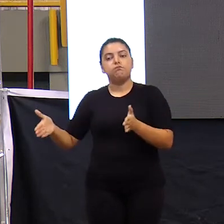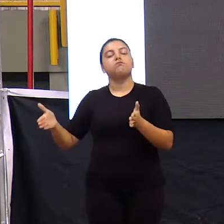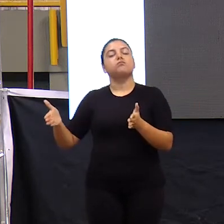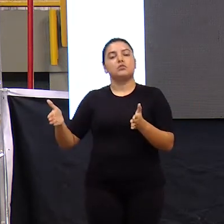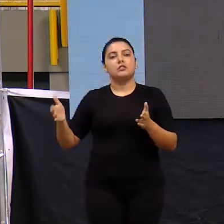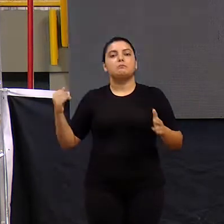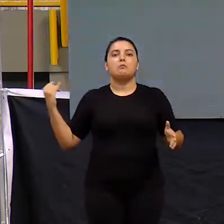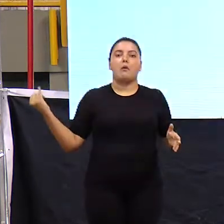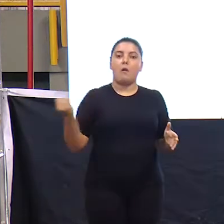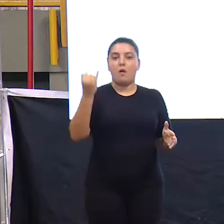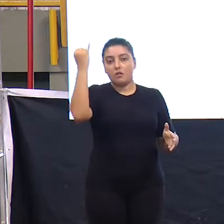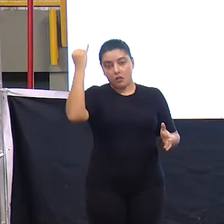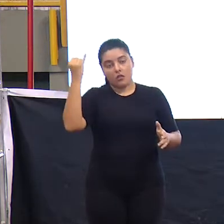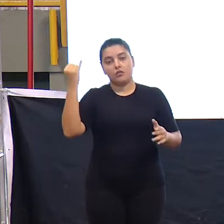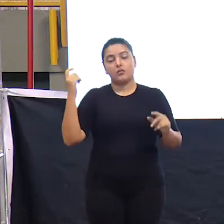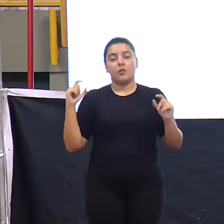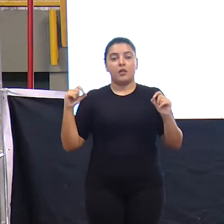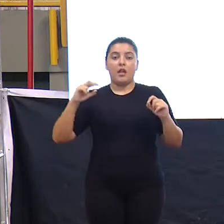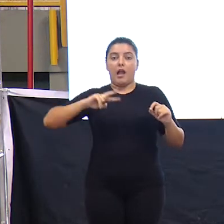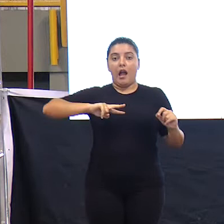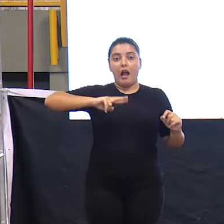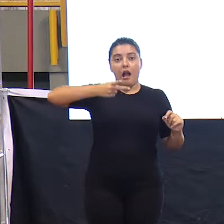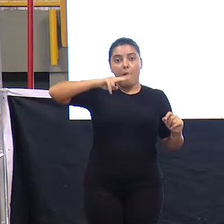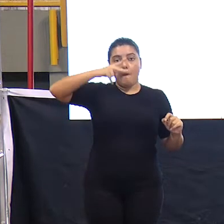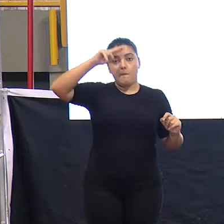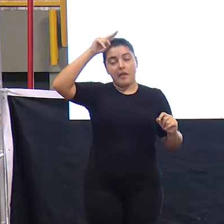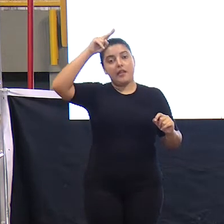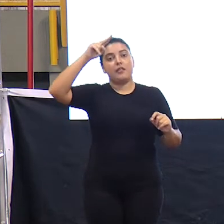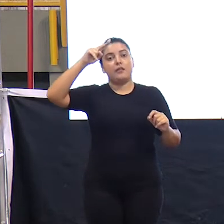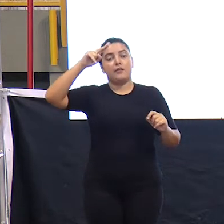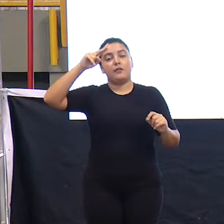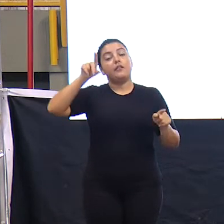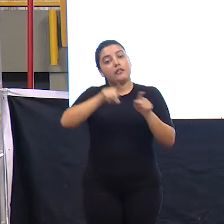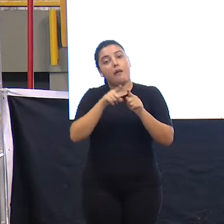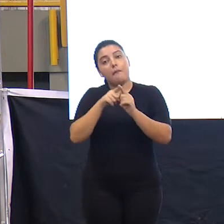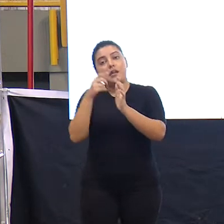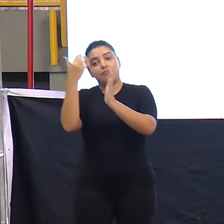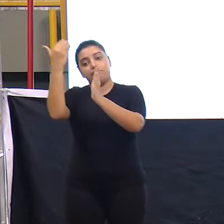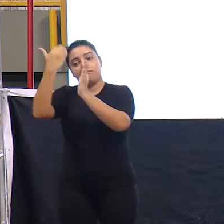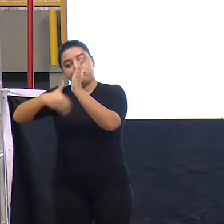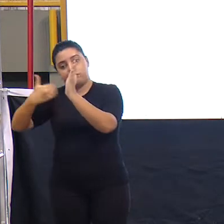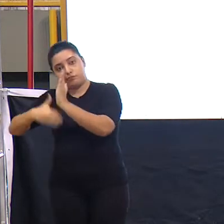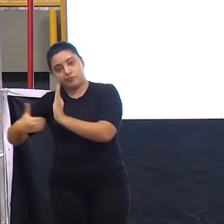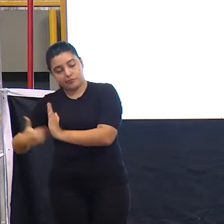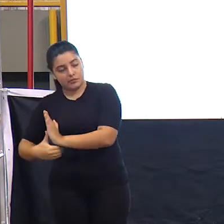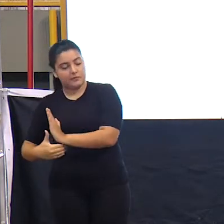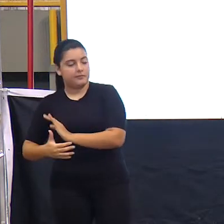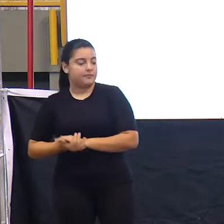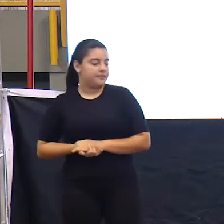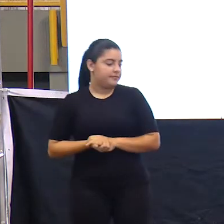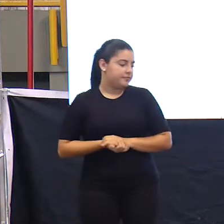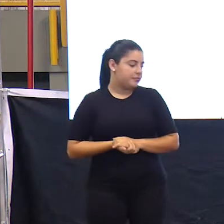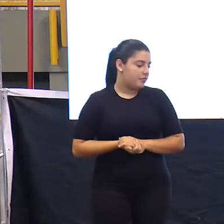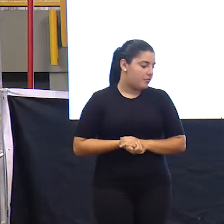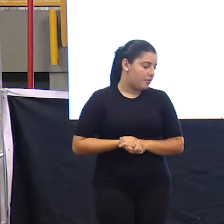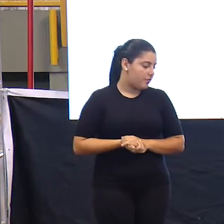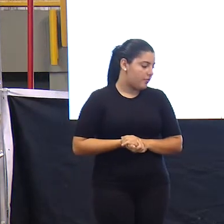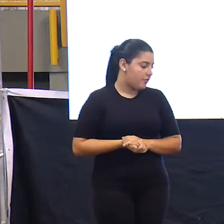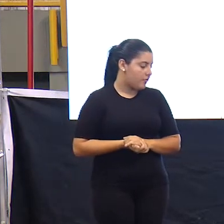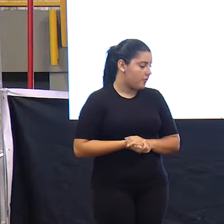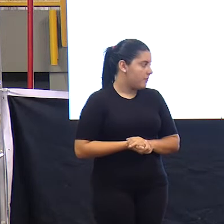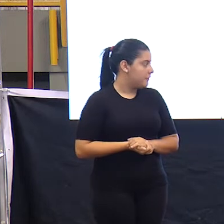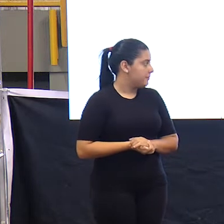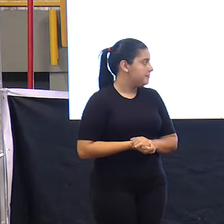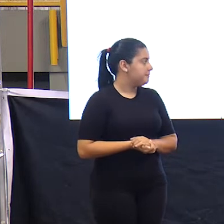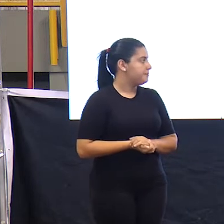mega importante, que são os chamados aumentos e descontos. Aumentos e descontos.